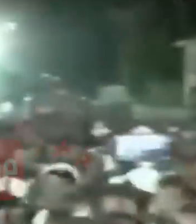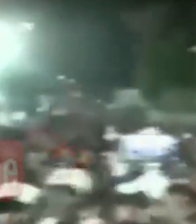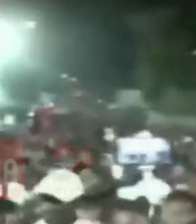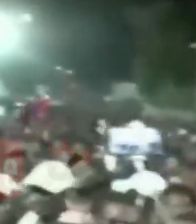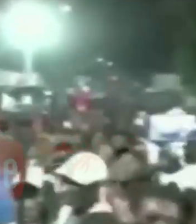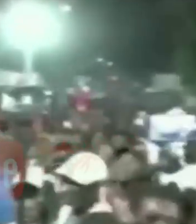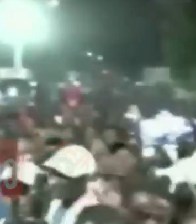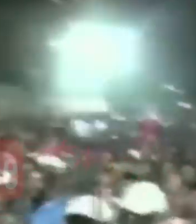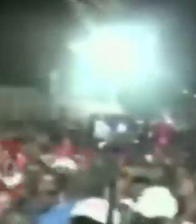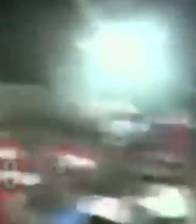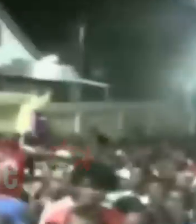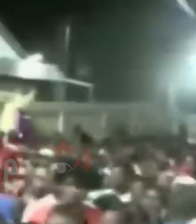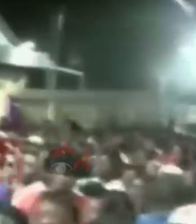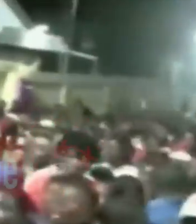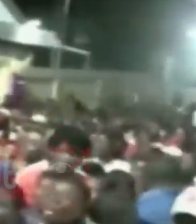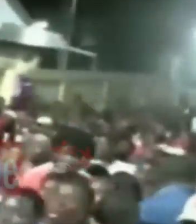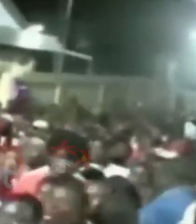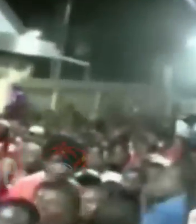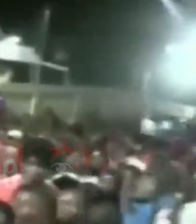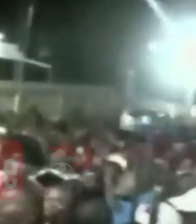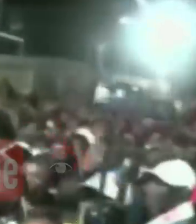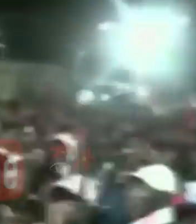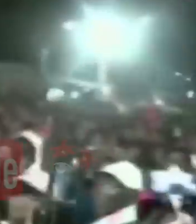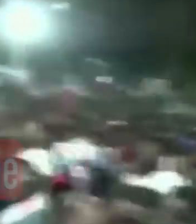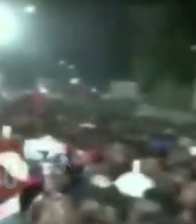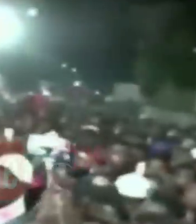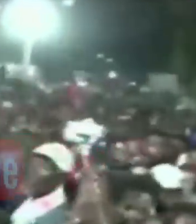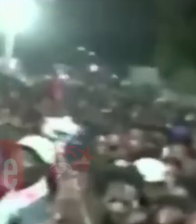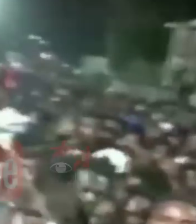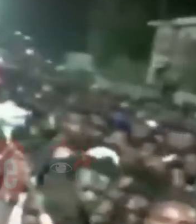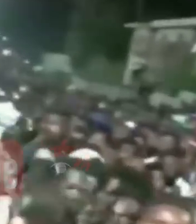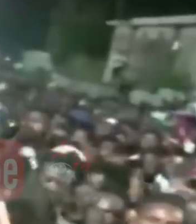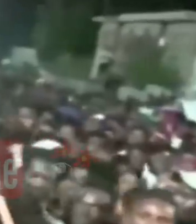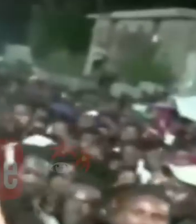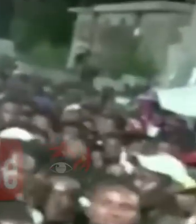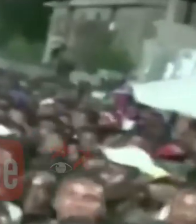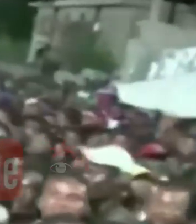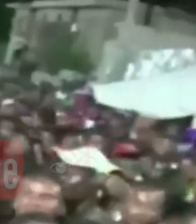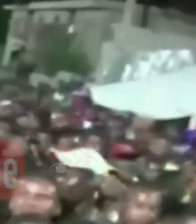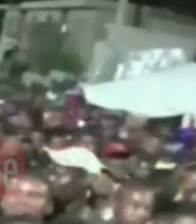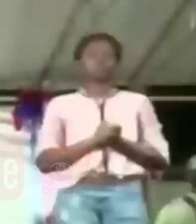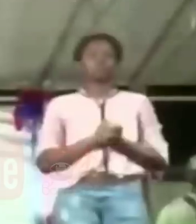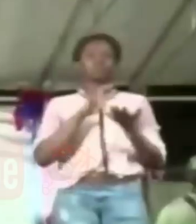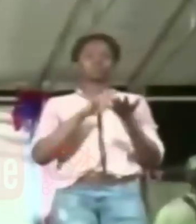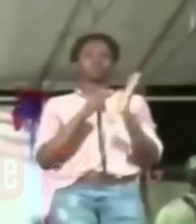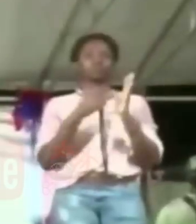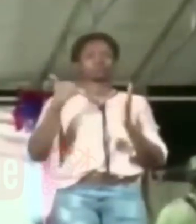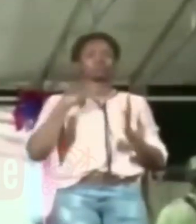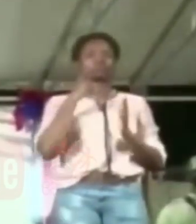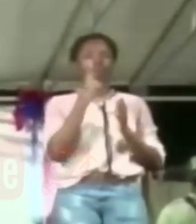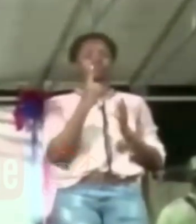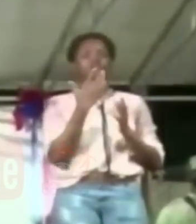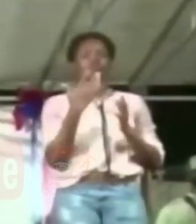Ville Jérémy, c'est une zone qui te voté président Jovenel Moïse à 94% pendant la dernière élection présidentielle. Yo. Jounen jodi